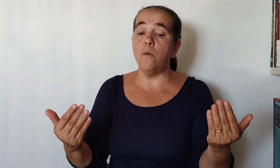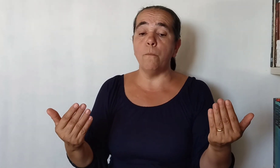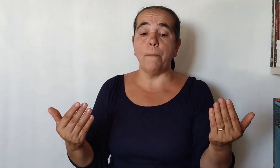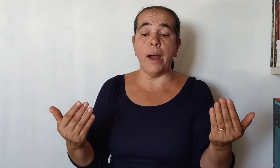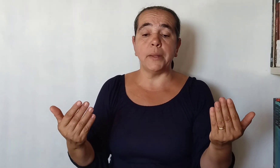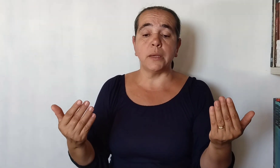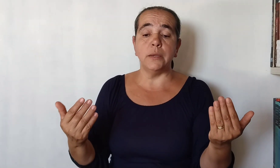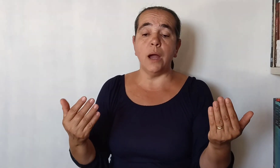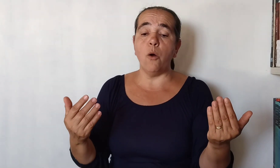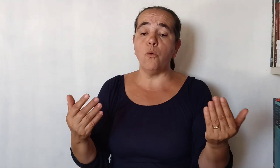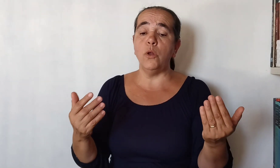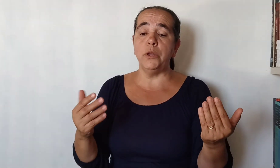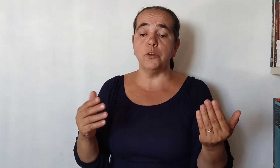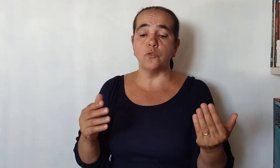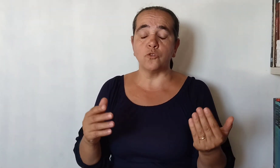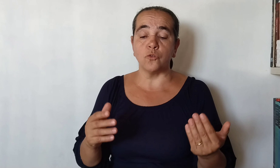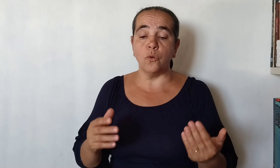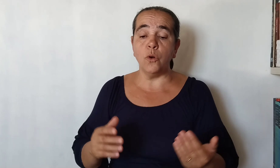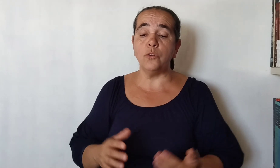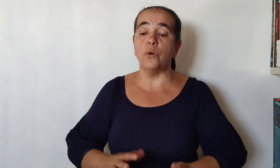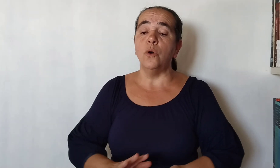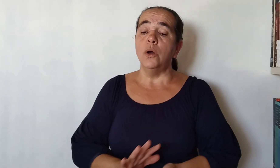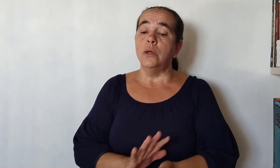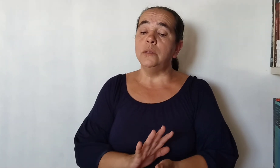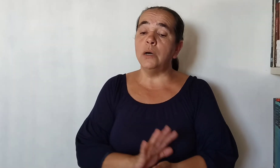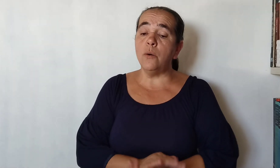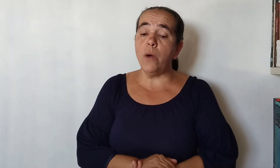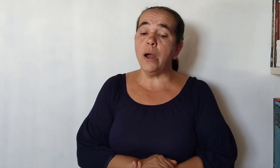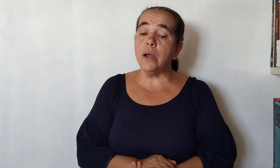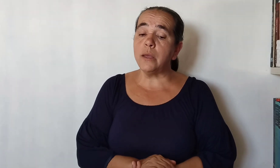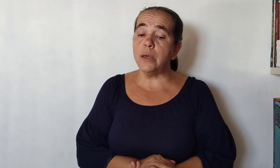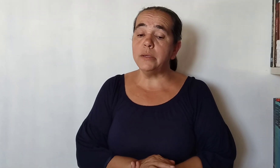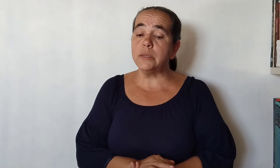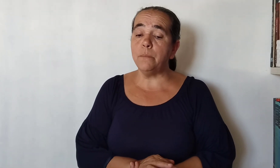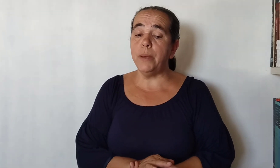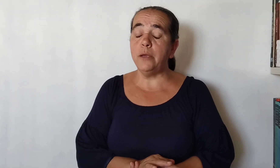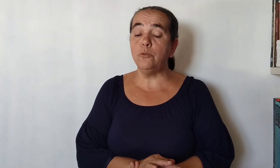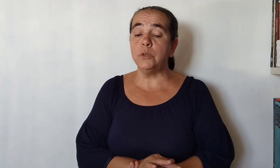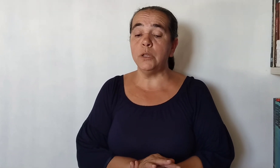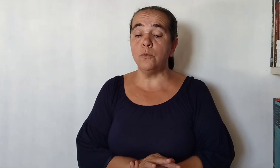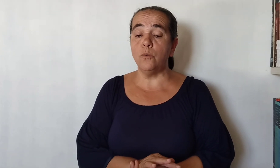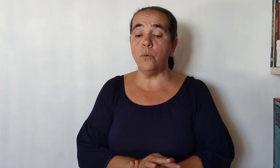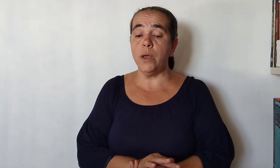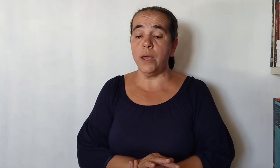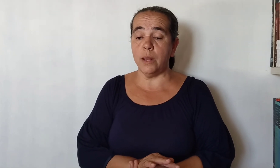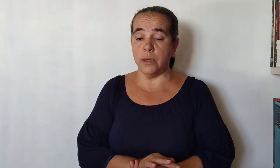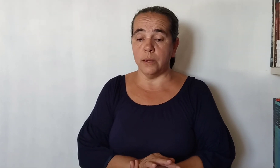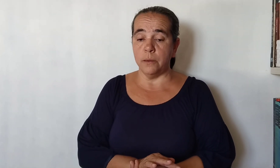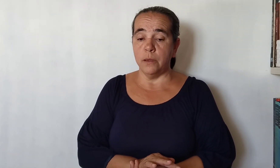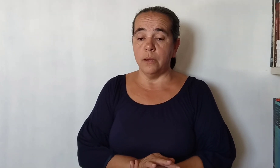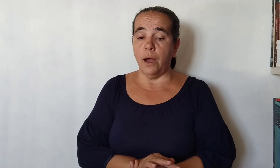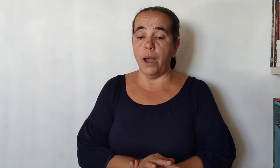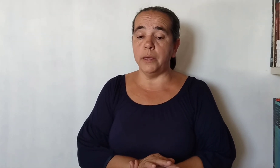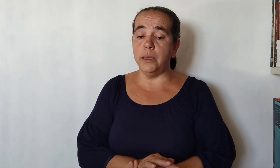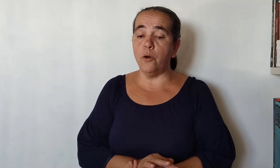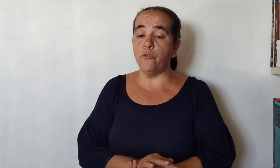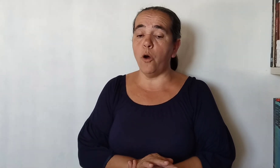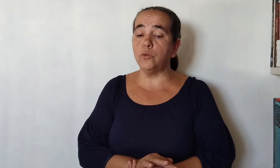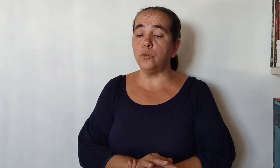Não, para que ao colher o joio, não arranqueis também o trigo com ele. Aí eu volto